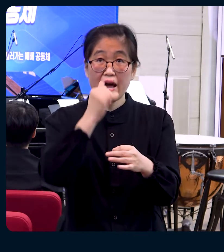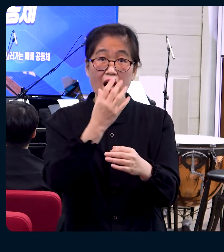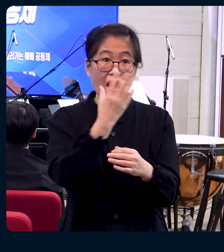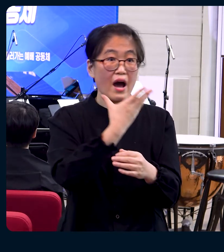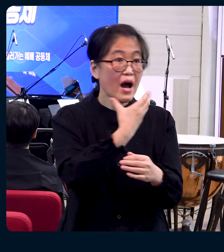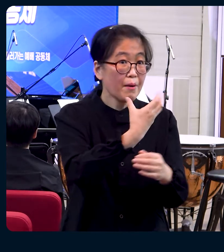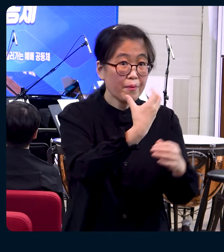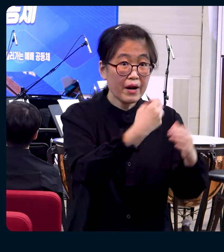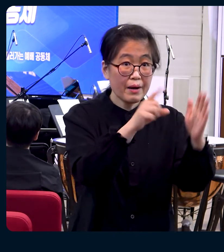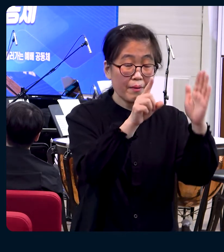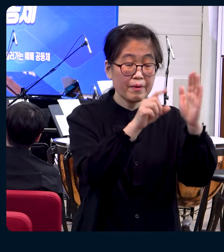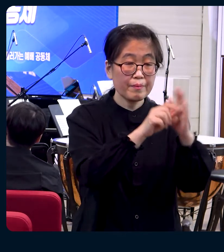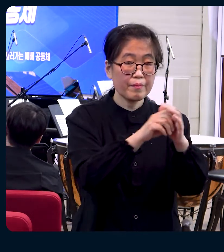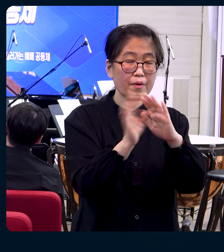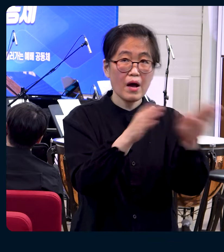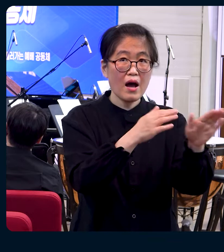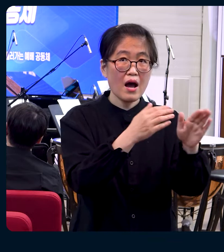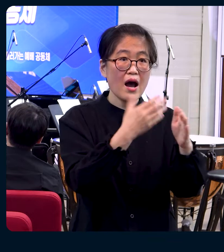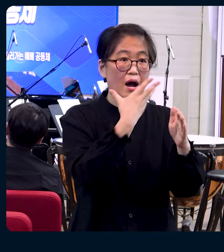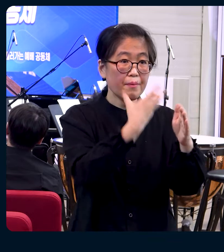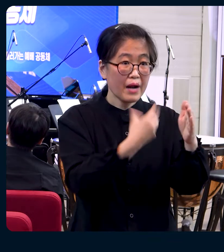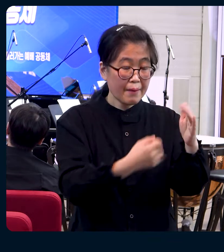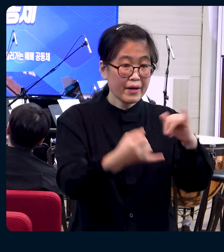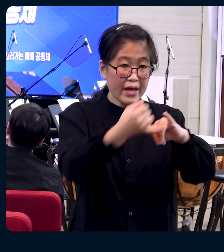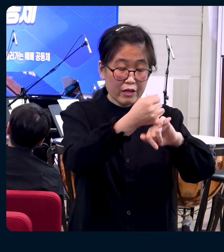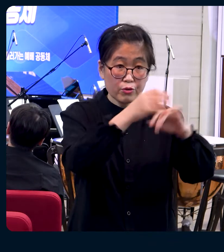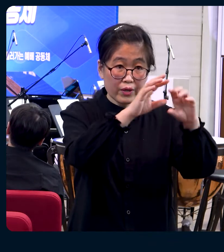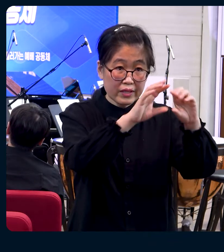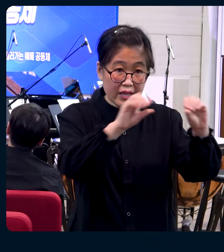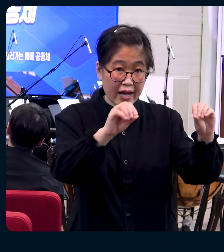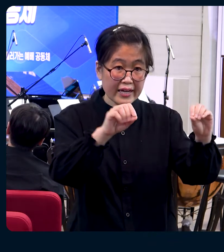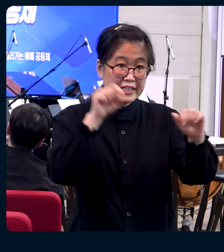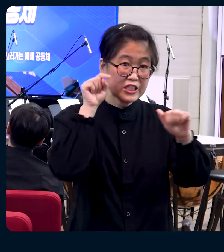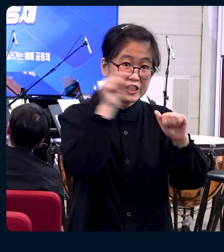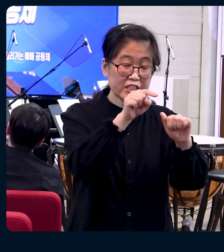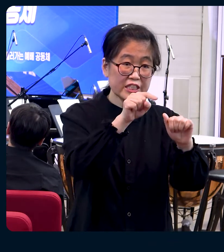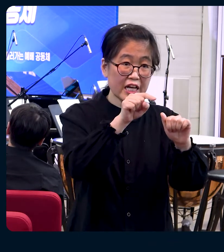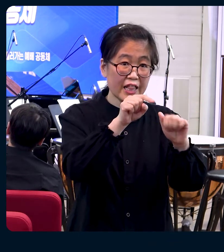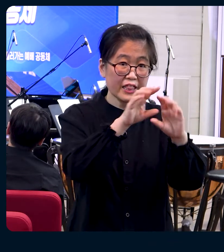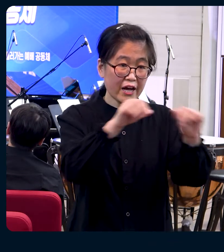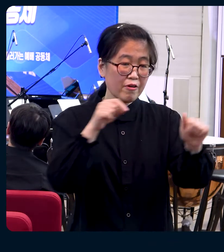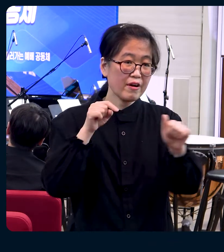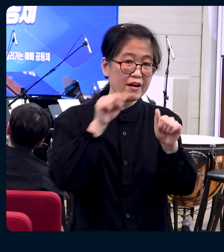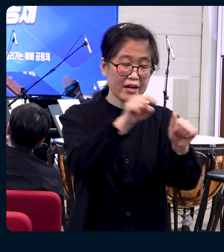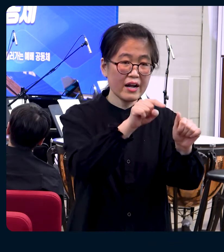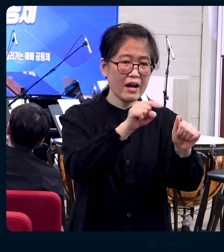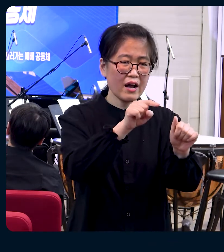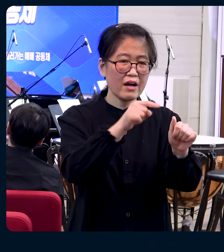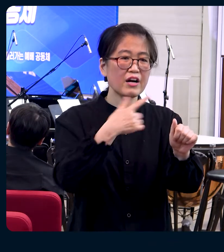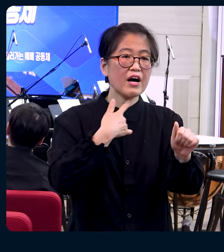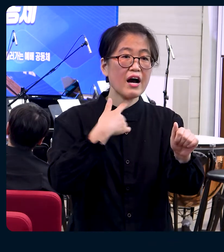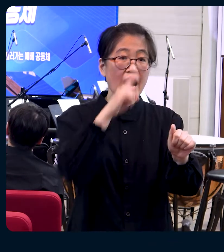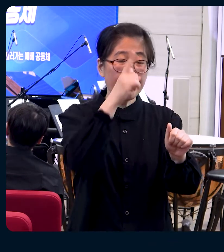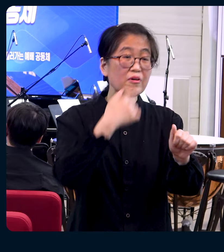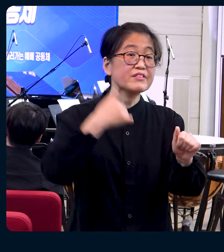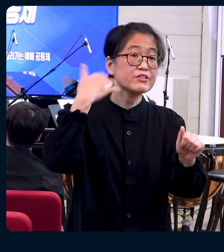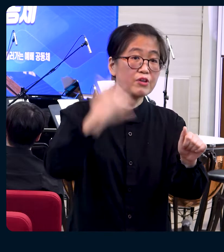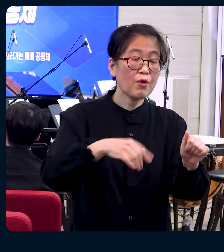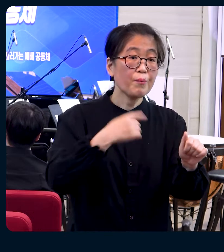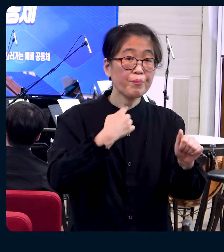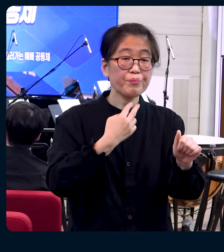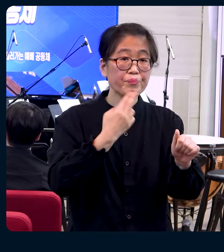하나님이 믿음의 종 아브라함에게 고향을 떠나 약속의 땅, 내가 너에게 지시한 땅으로 가라. 한 번도 가보지 않은 땅으로